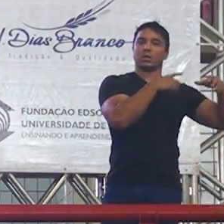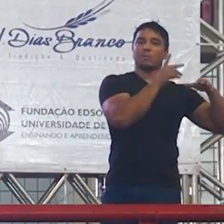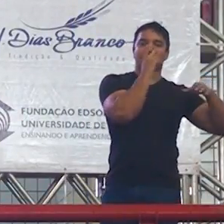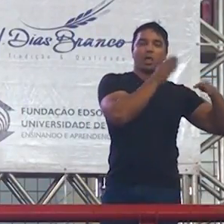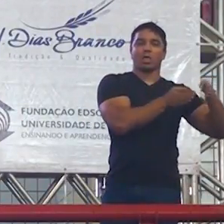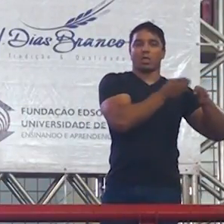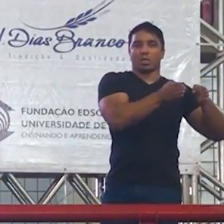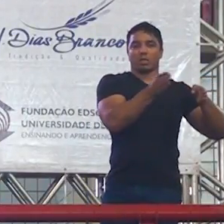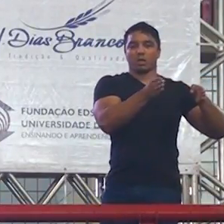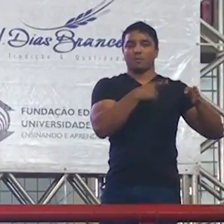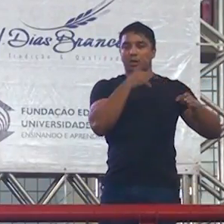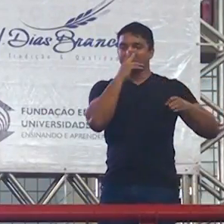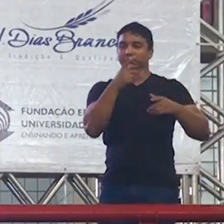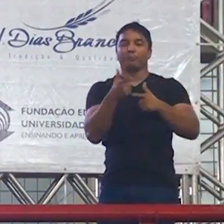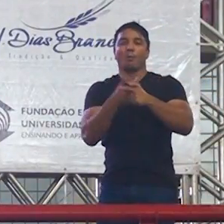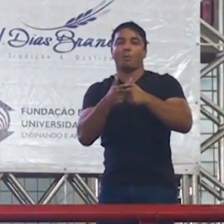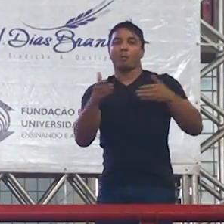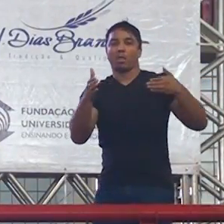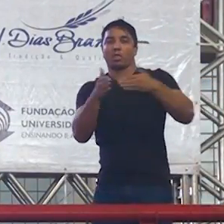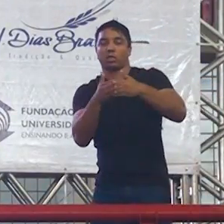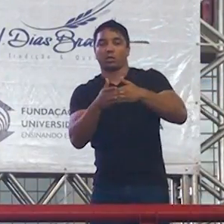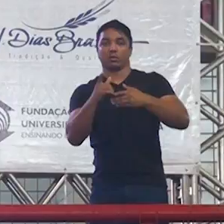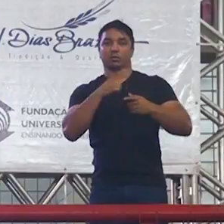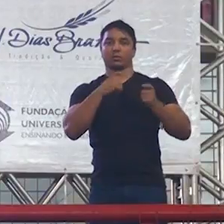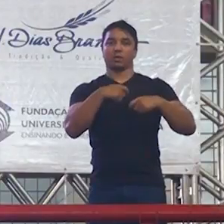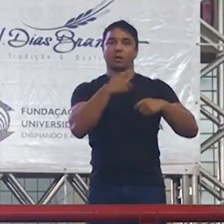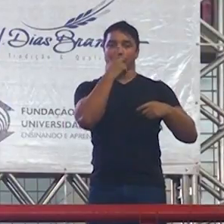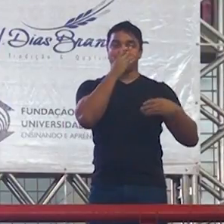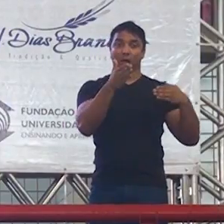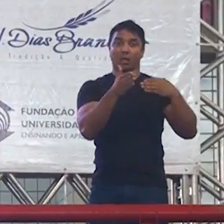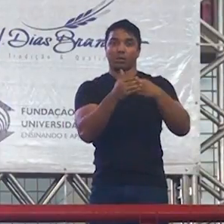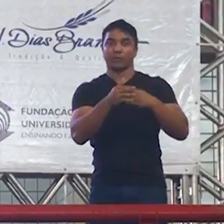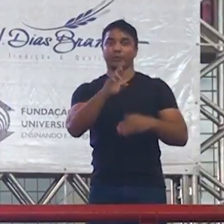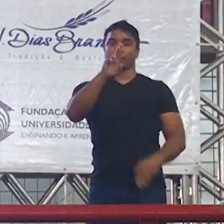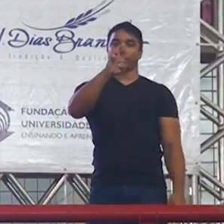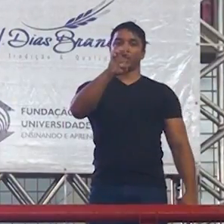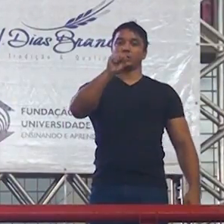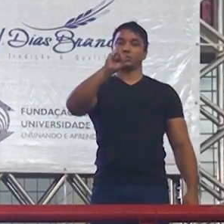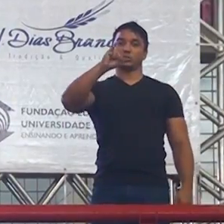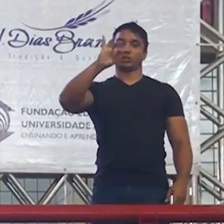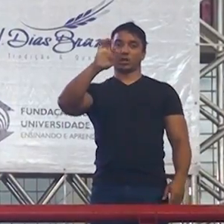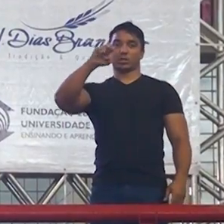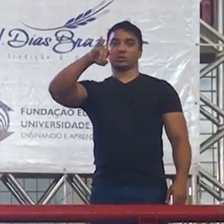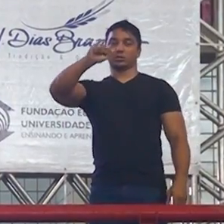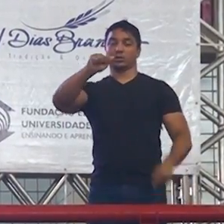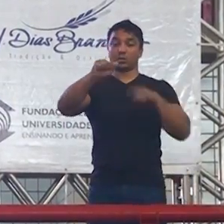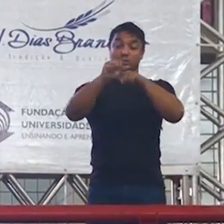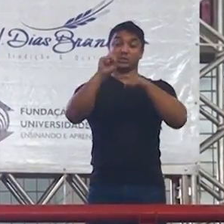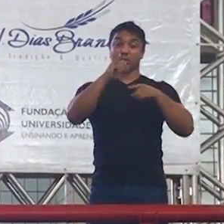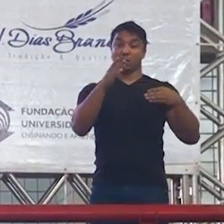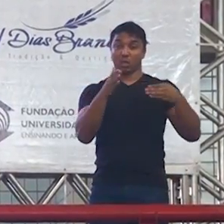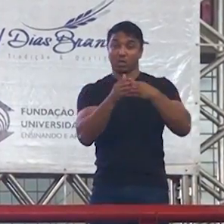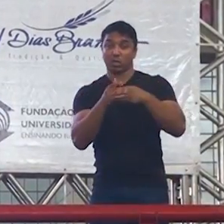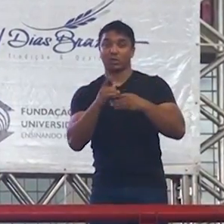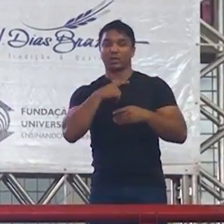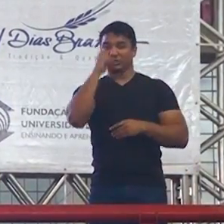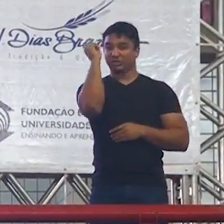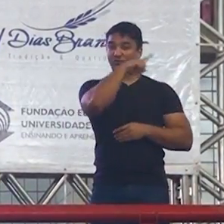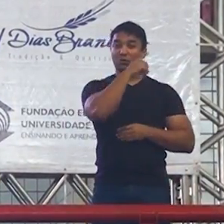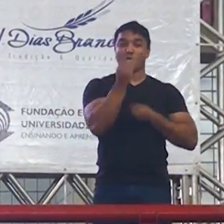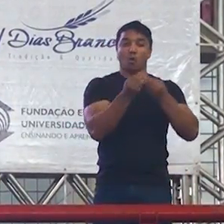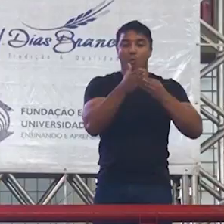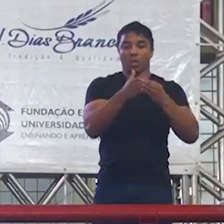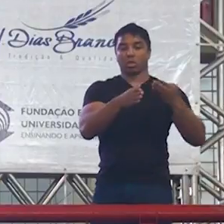ela encontra uma resistência, faça literalmente a palavra resistência. A corrente elétrica vai ter uma dificuldade